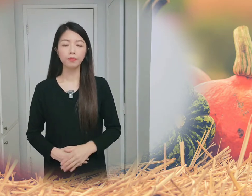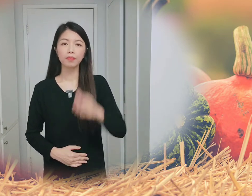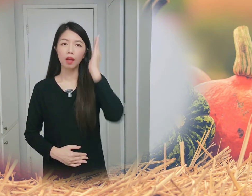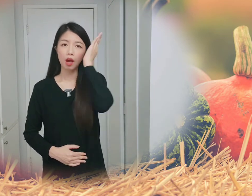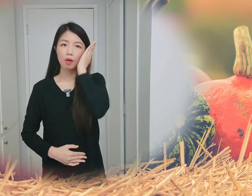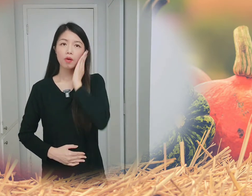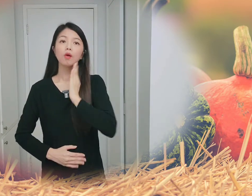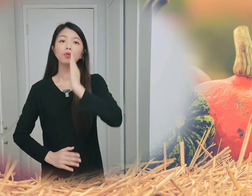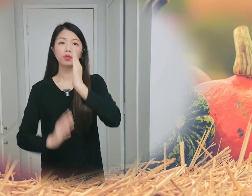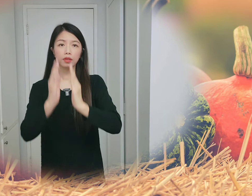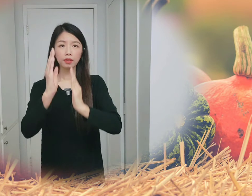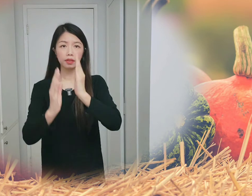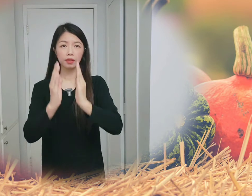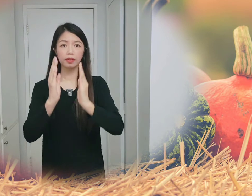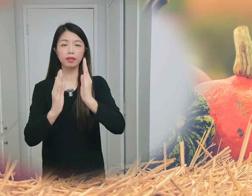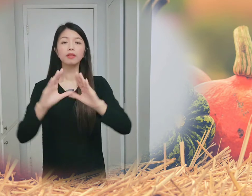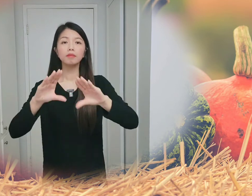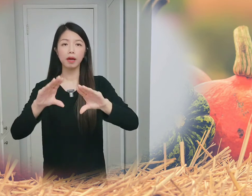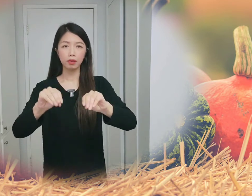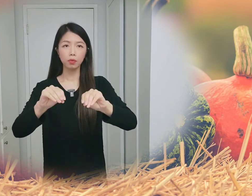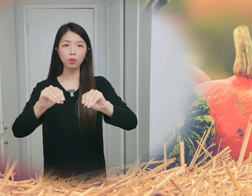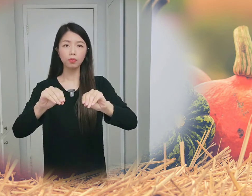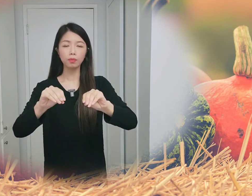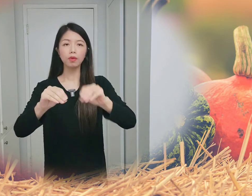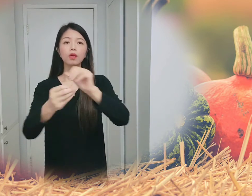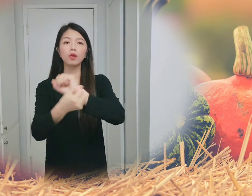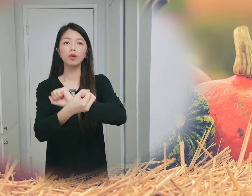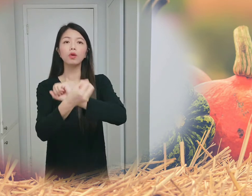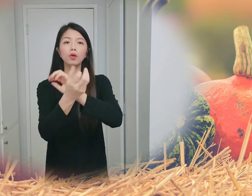해드릴게요. 풀은 마르고